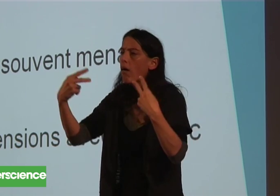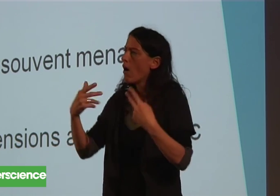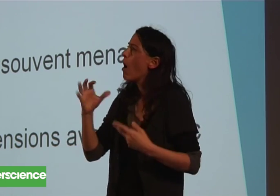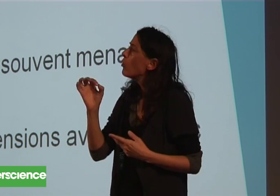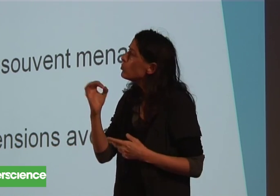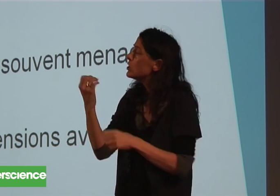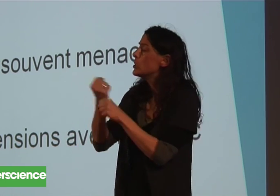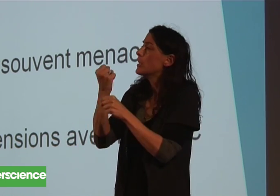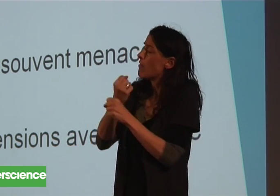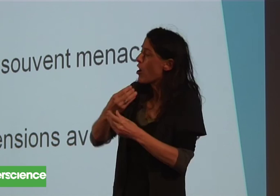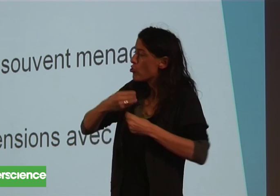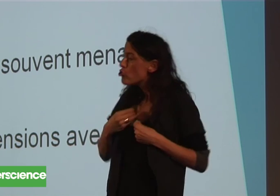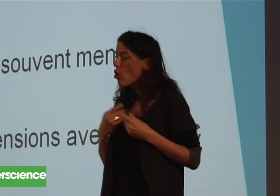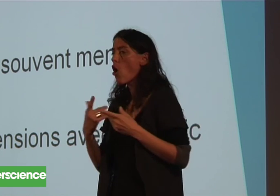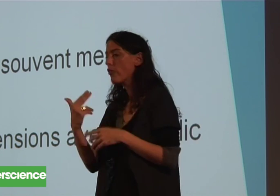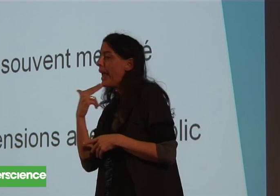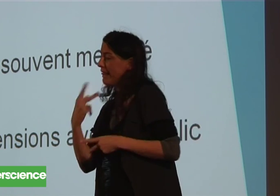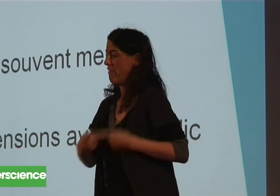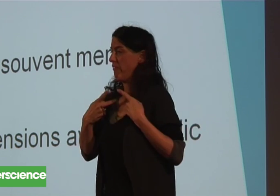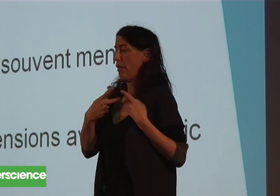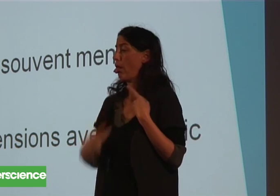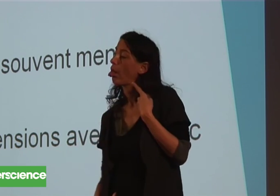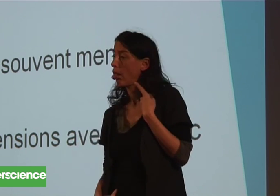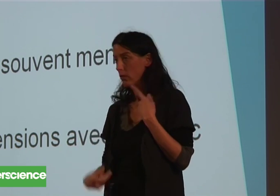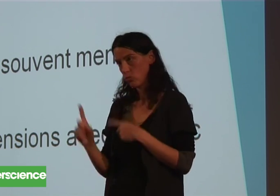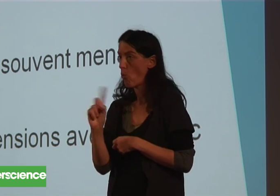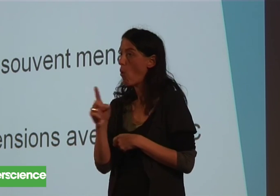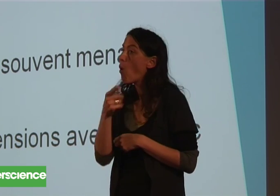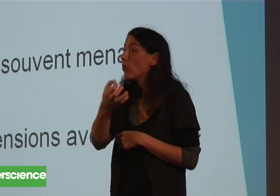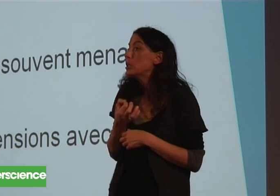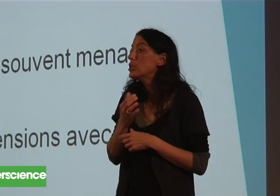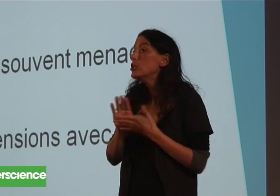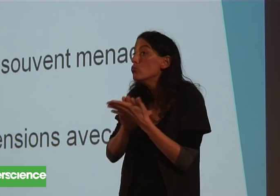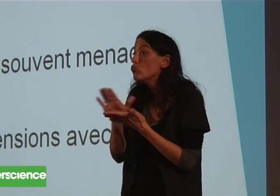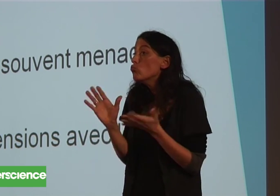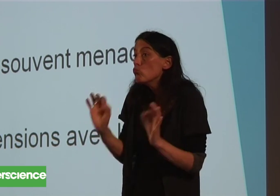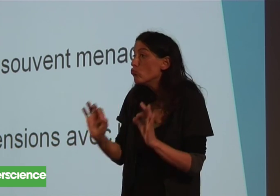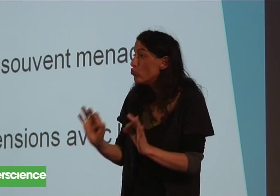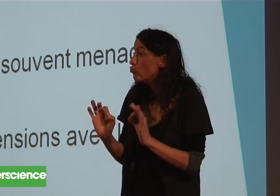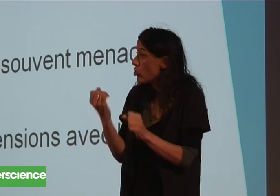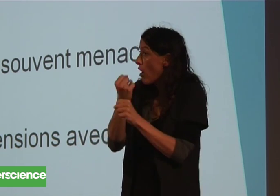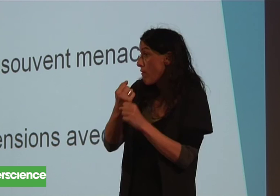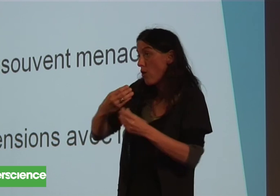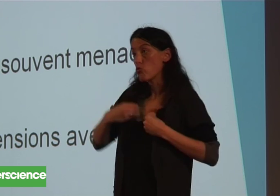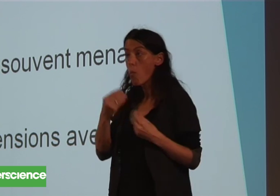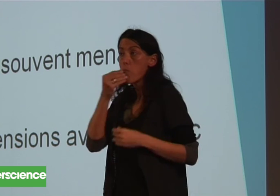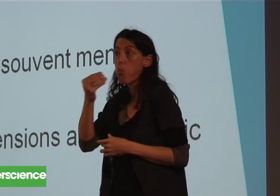qualité de vie. 28% des sourds et 13% dans le reste de l'échantillon vont indiquer que le travail est bon pour leur santé.